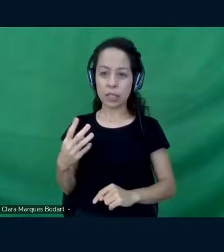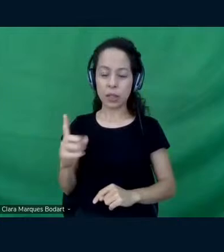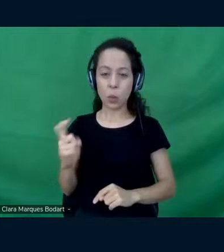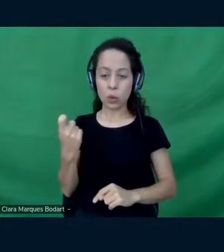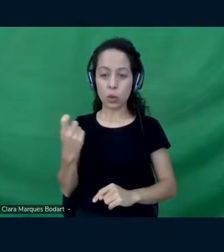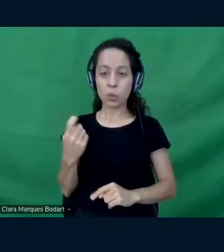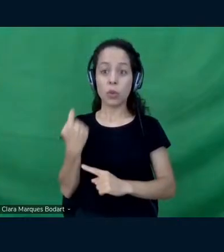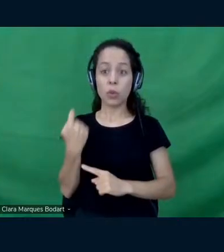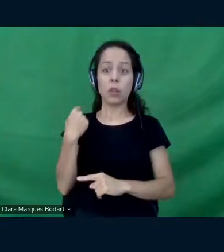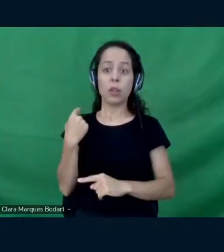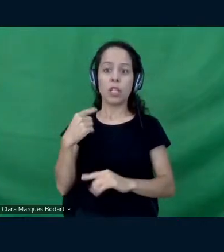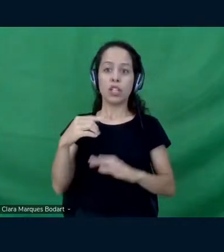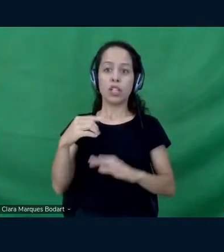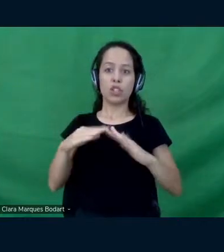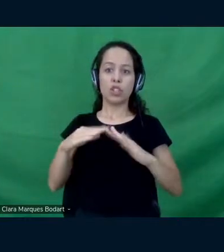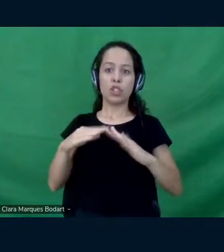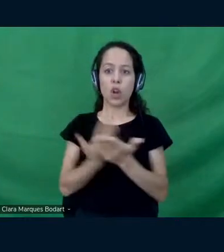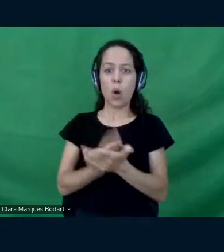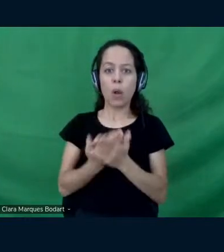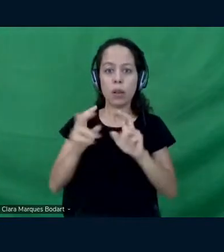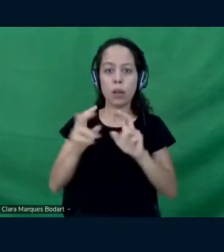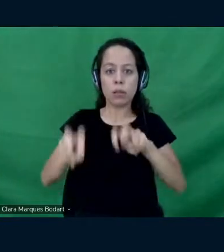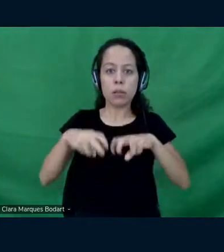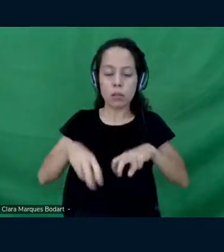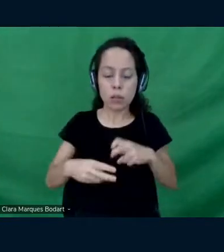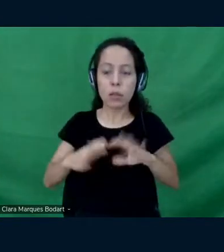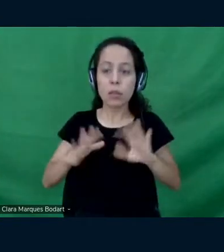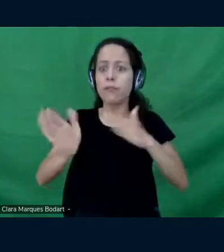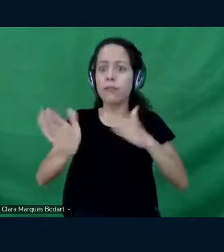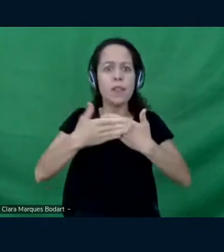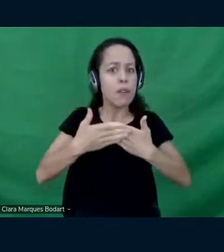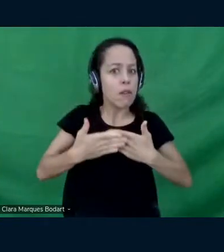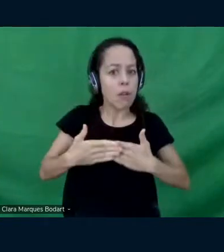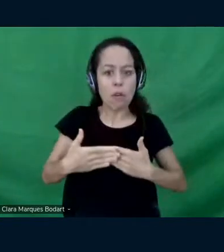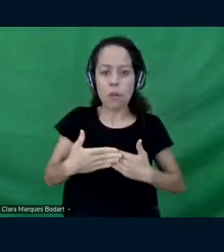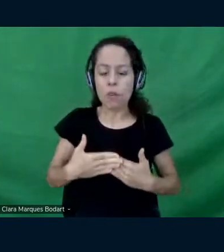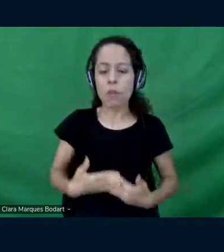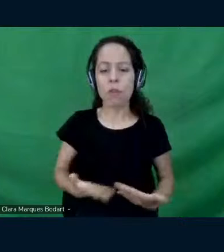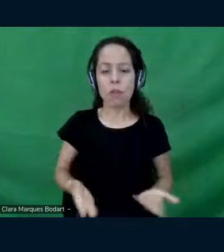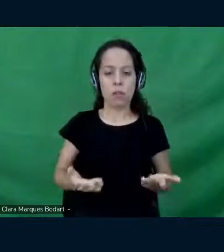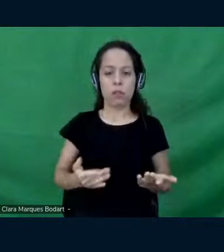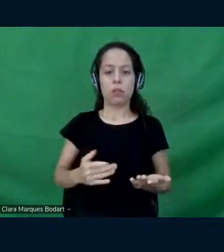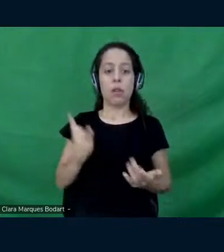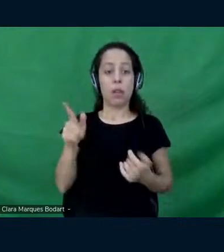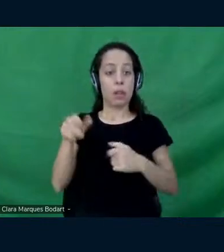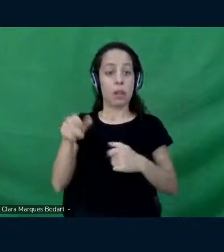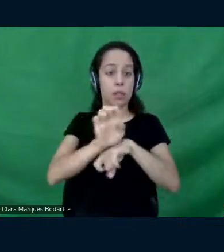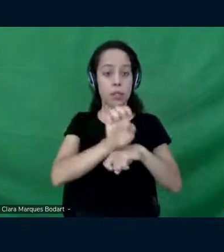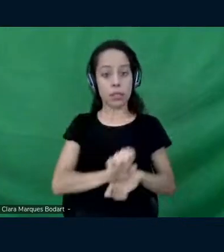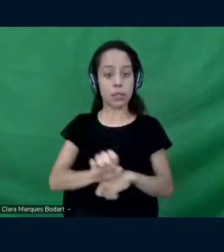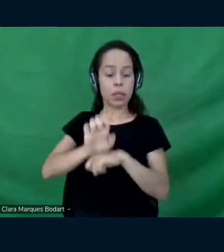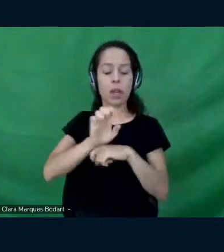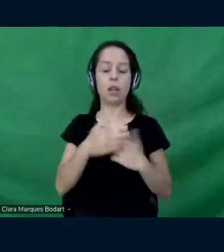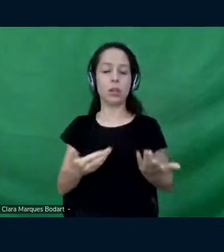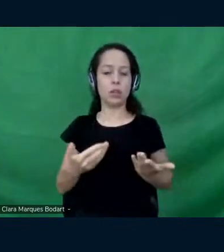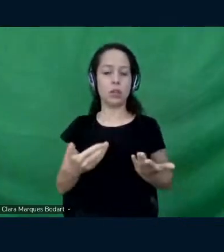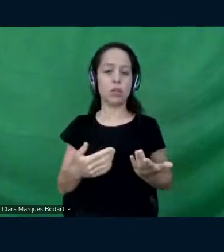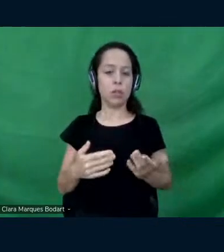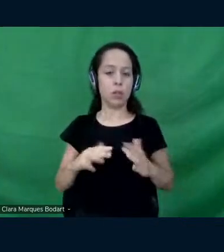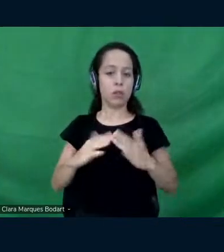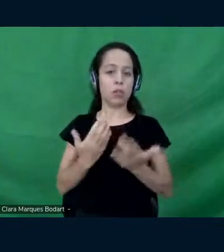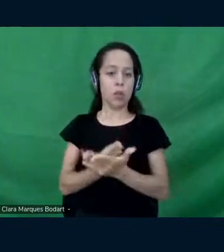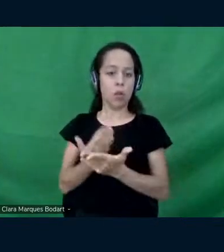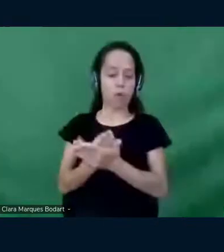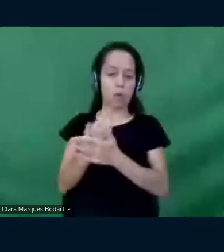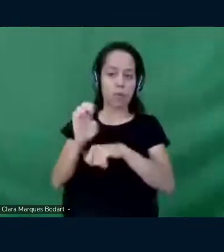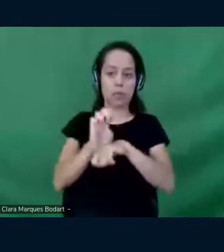agrícolas, que eram fechados ou fragilizados, estaduais, tá? Colégios estaduais agrícolas que